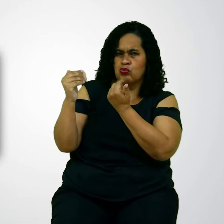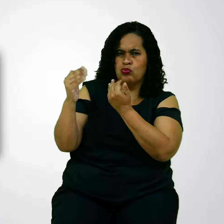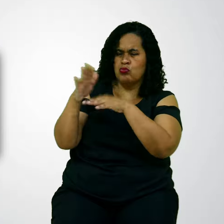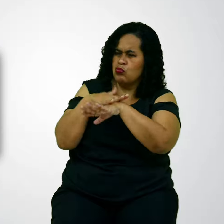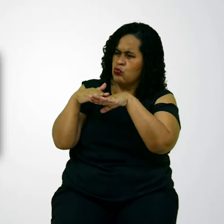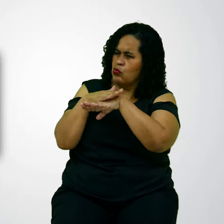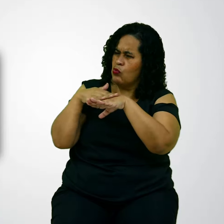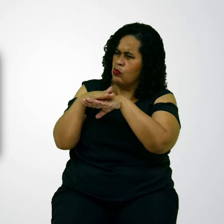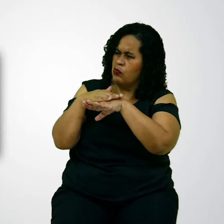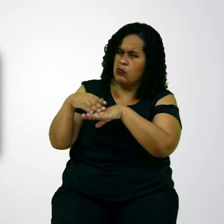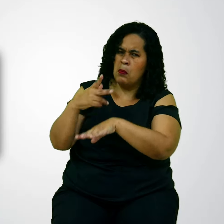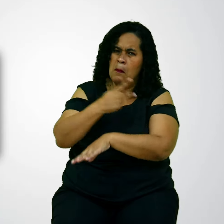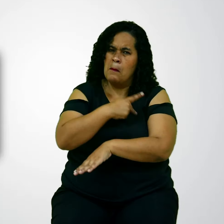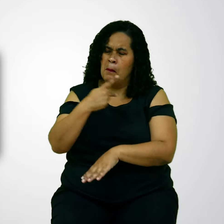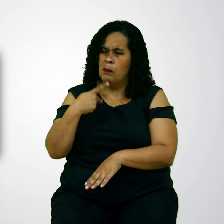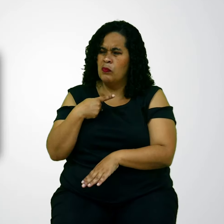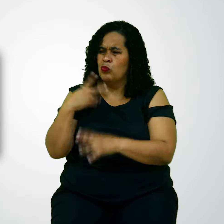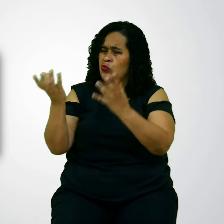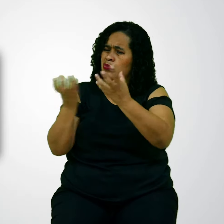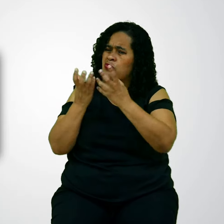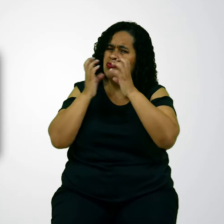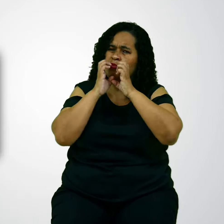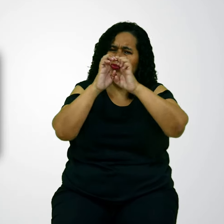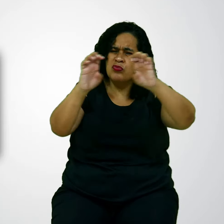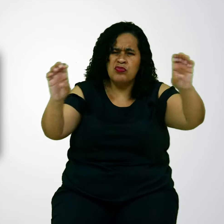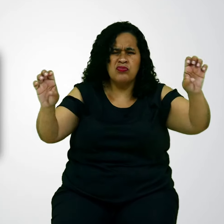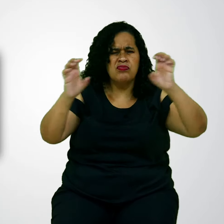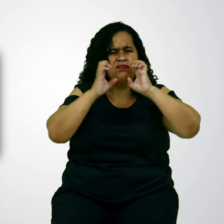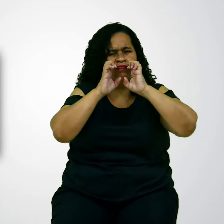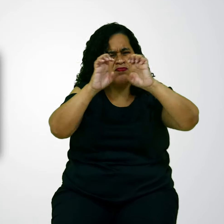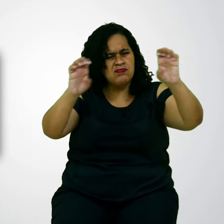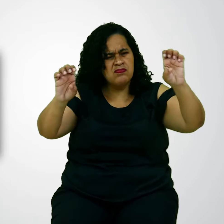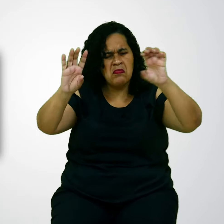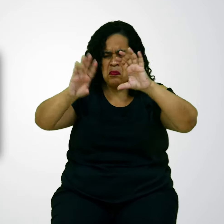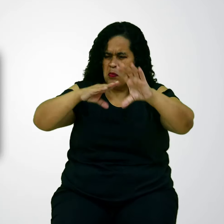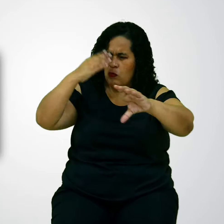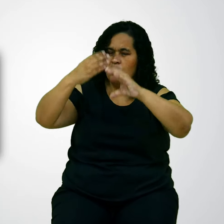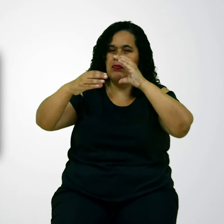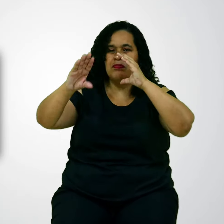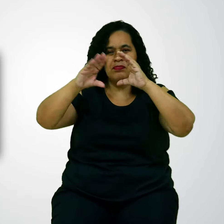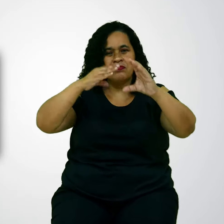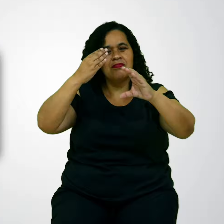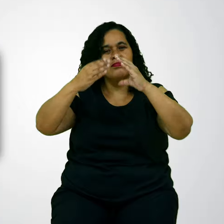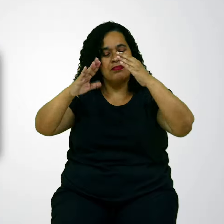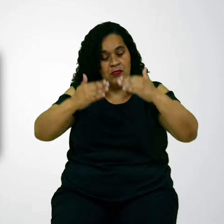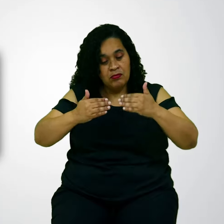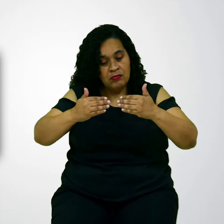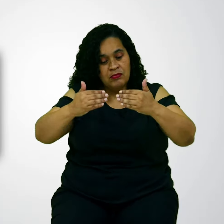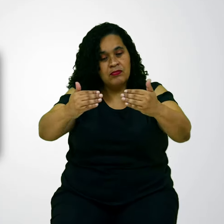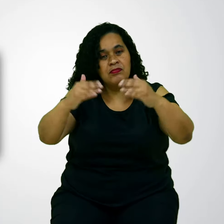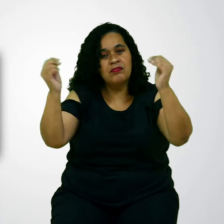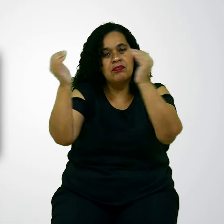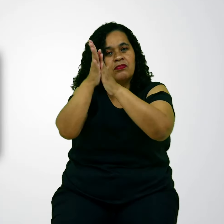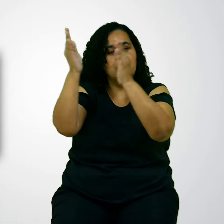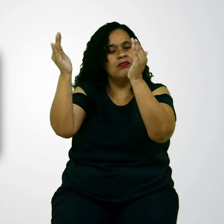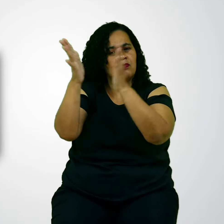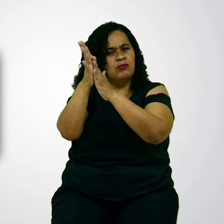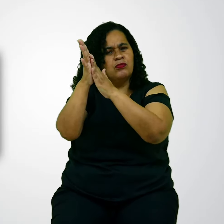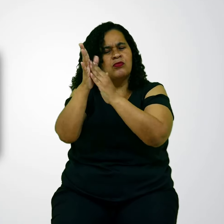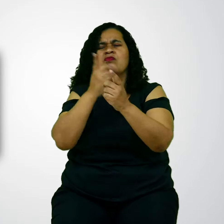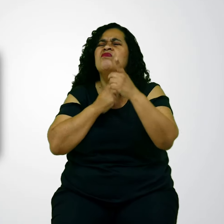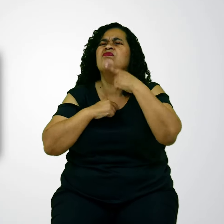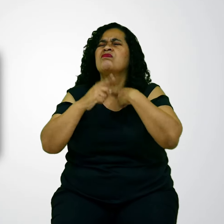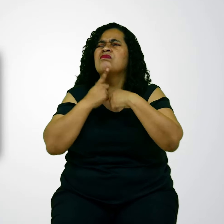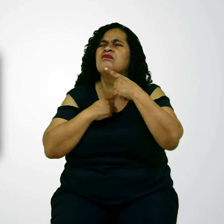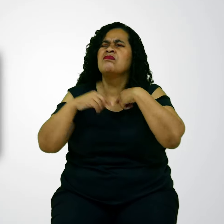gente evangelizar. Mas eles cantavam, eles tinham um ministério de louvor. A gente gostaria de cantar. Mas onde vocês vão cantar? A gente